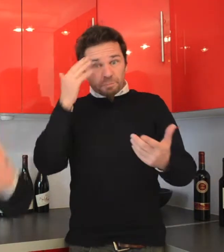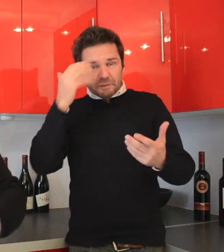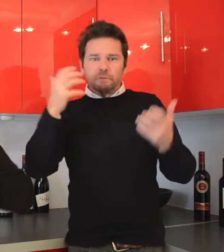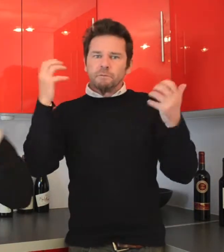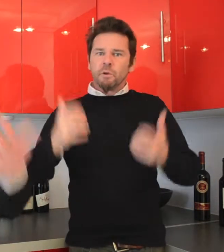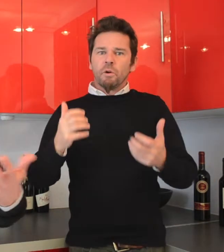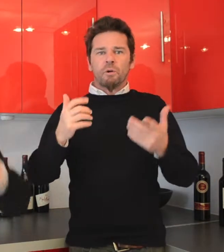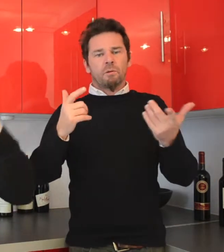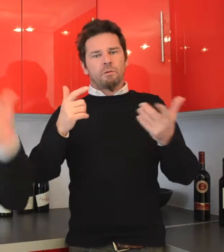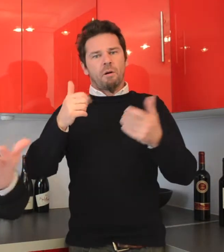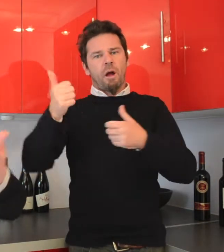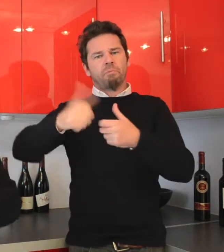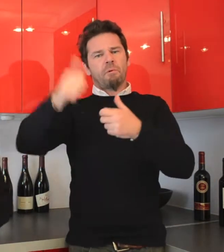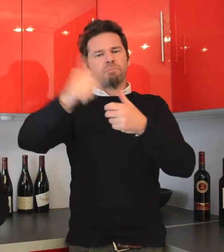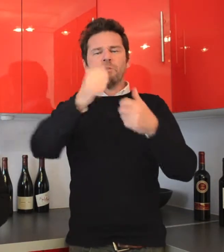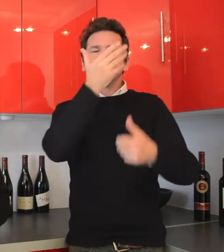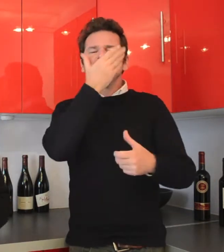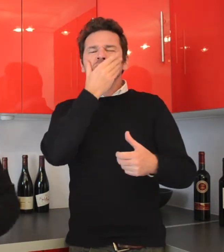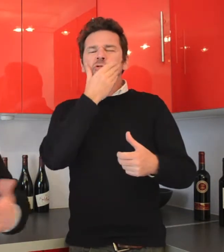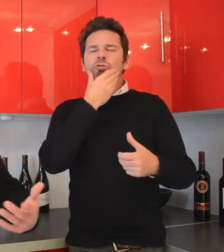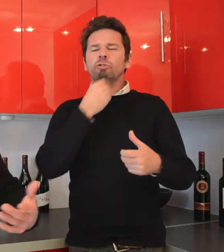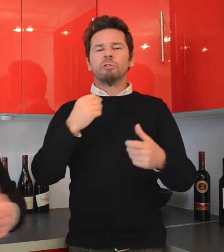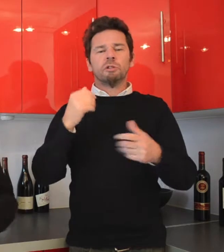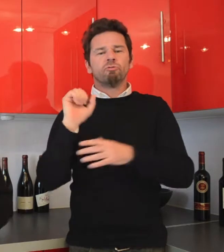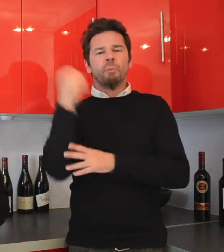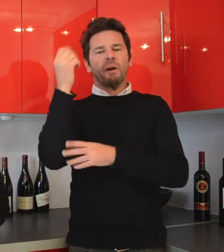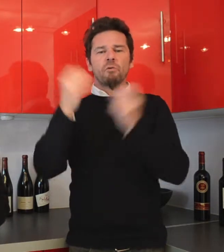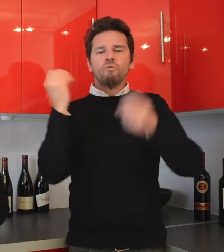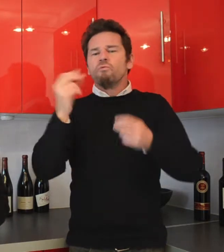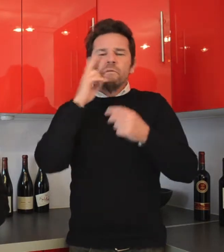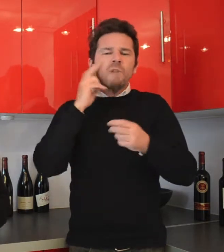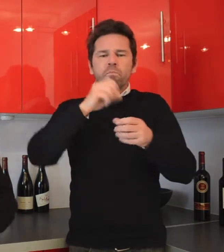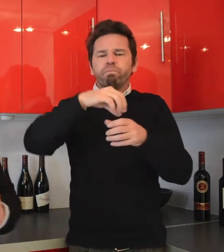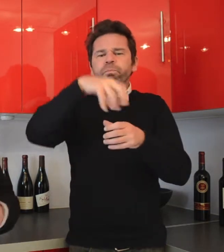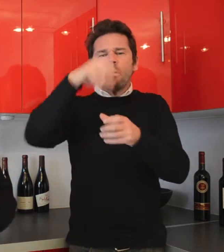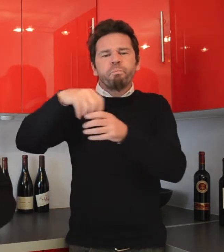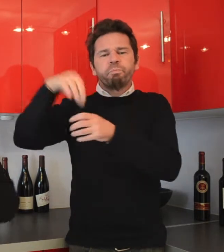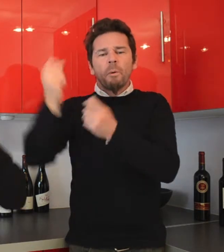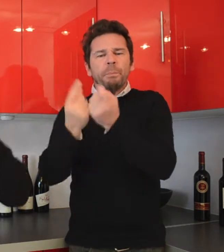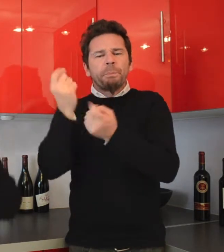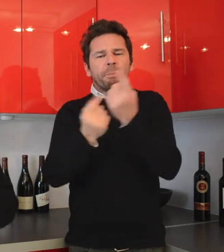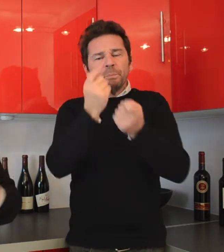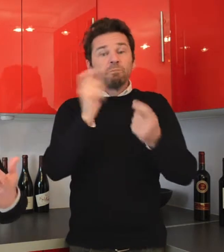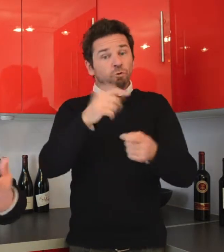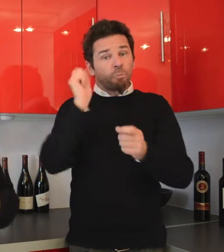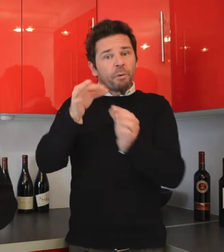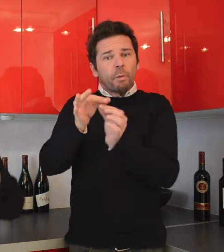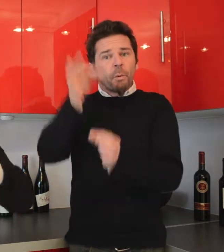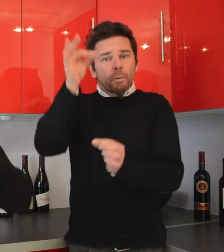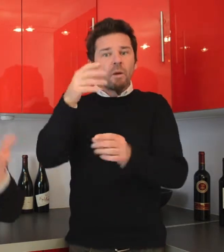et bien servir, joliment servir du champagne ou d'autres vins mousseux, il est aussi très bien de choisir des flûtes ou des tulipes qui mettent en